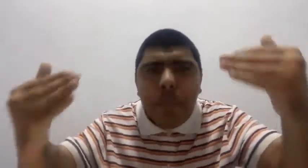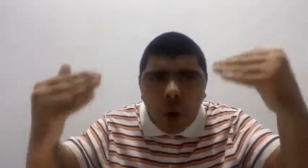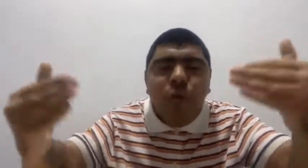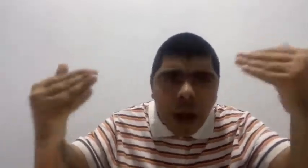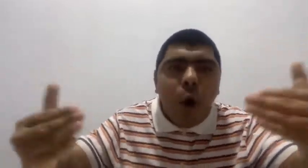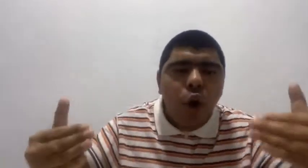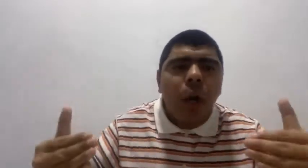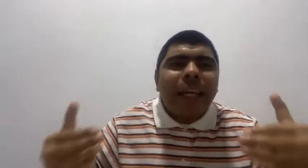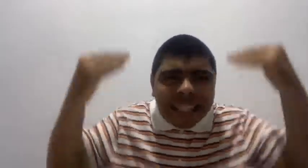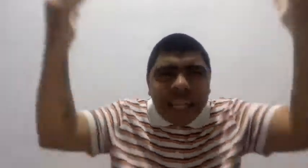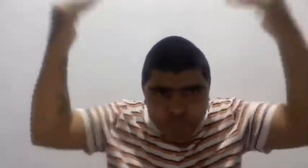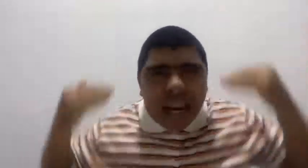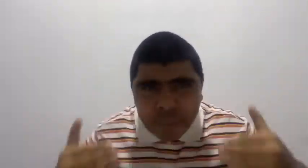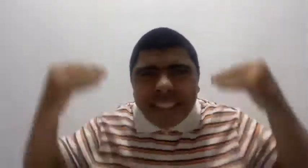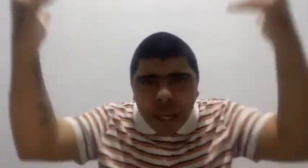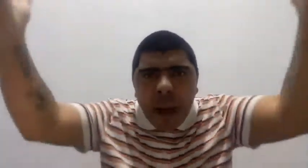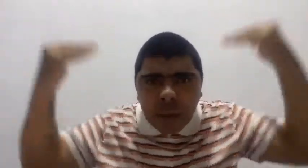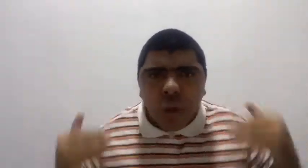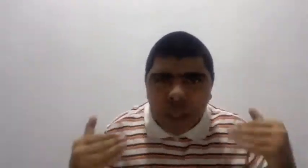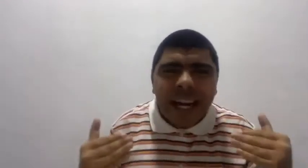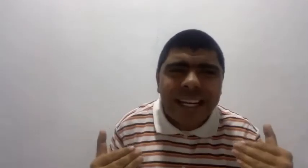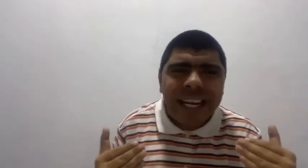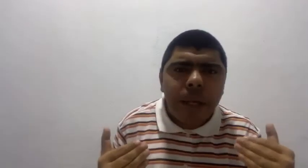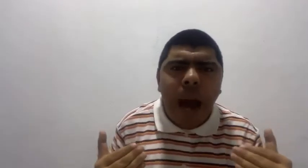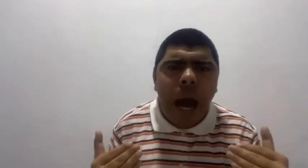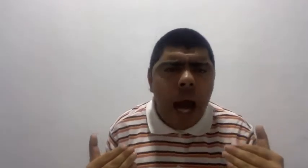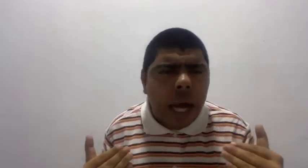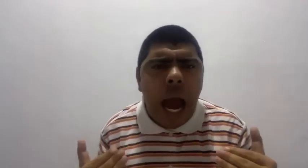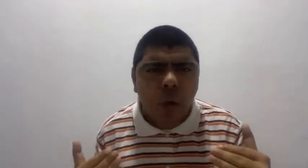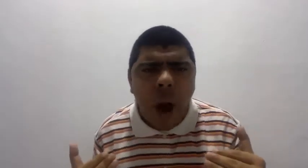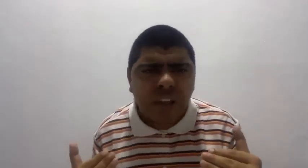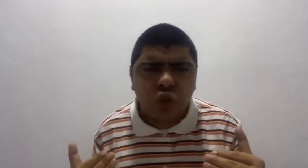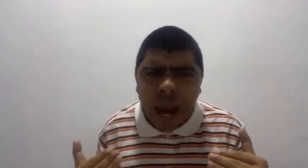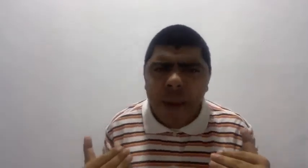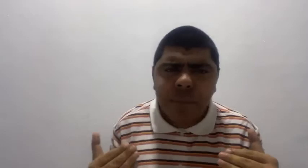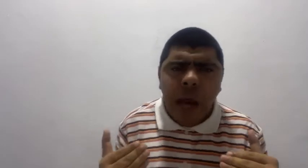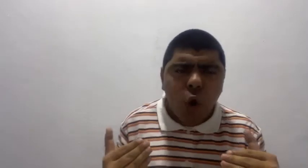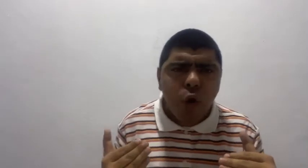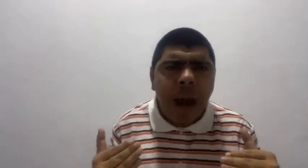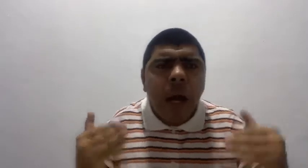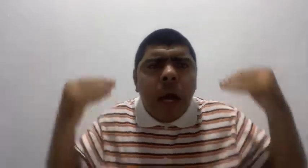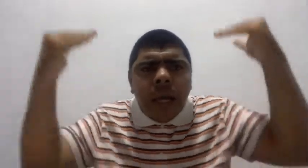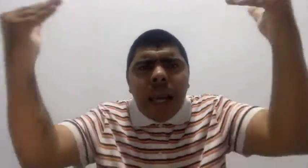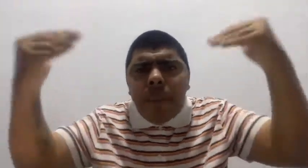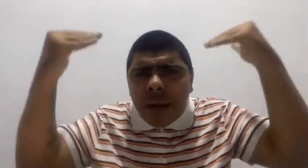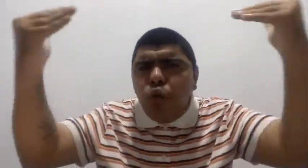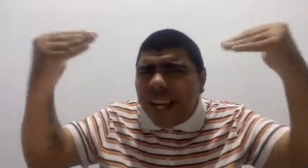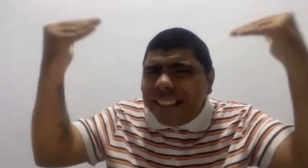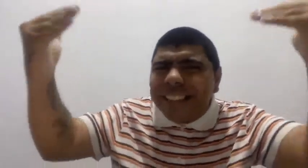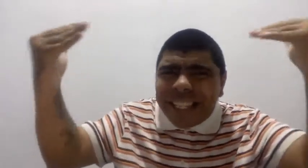por favor, que esta palabra está bajando de arriba. Anacua, senda, coma. La madurez se